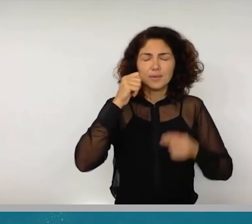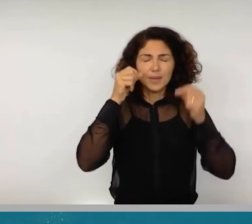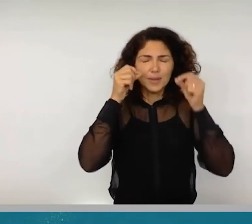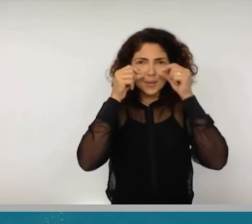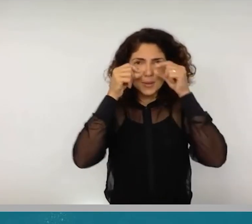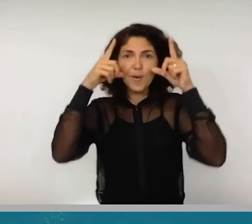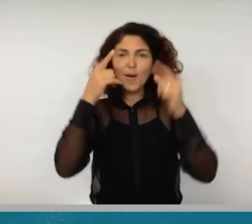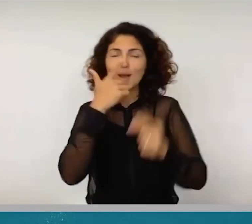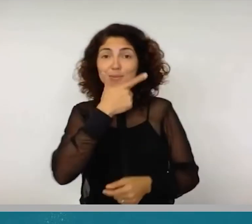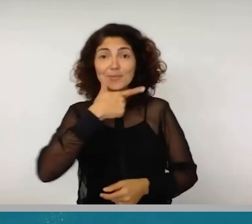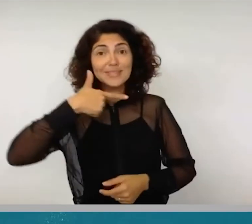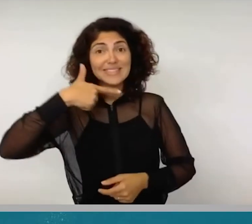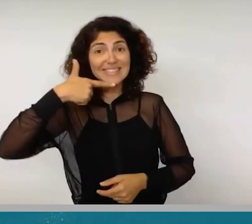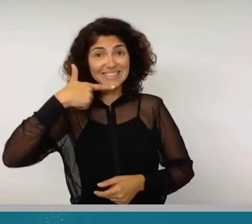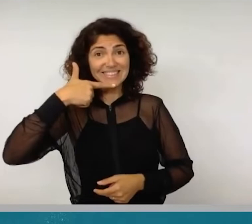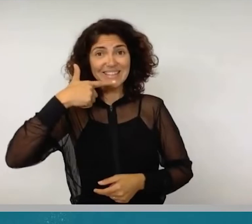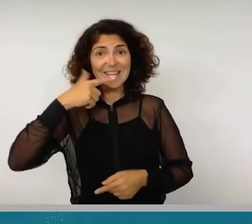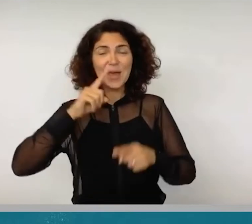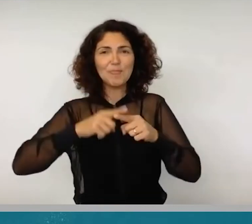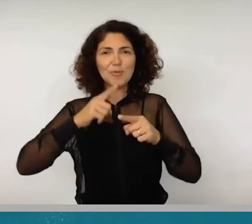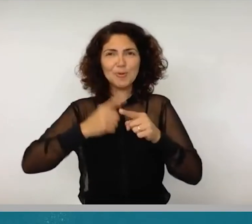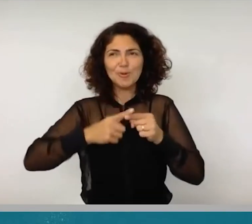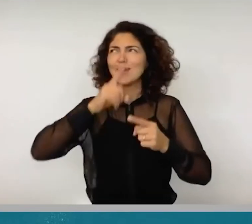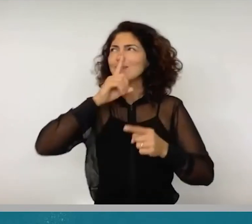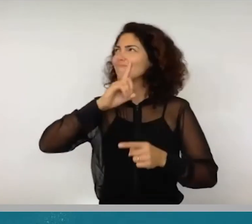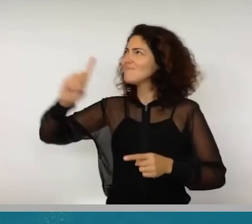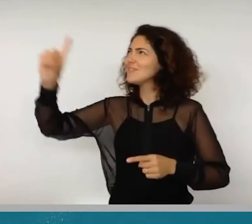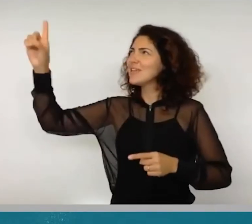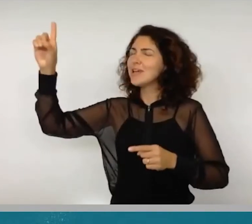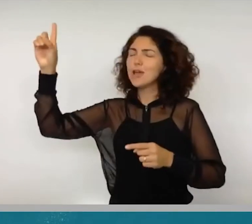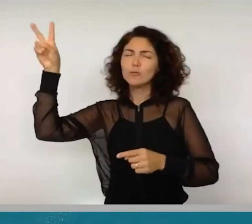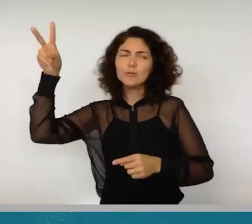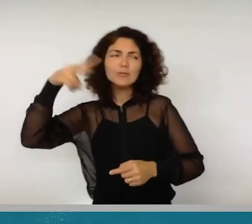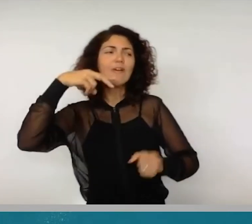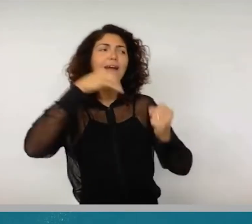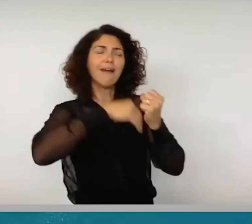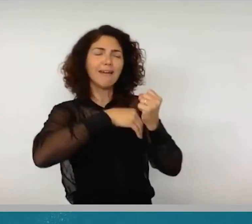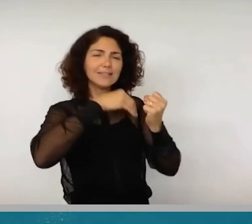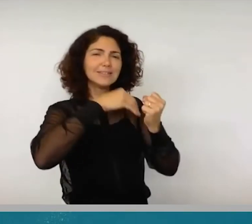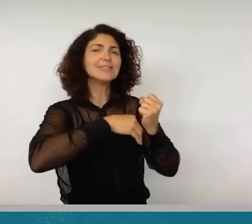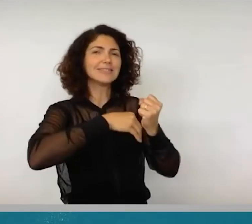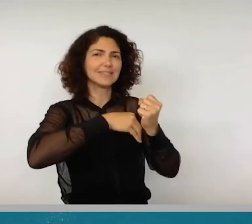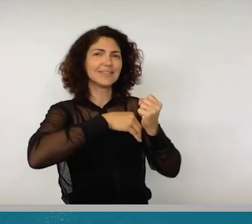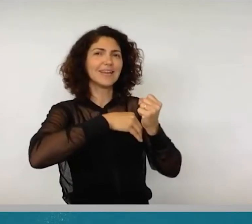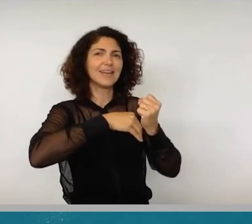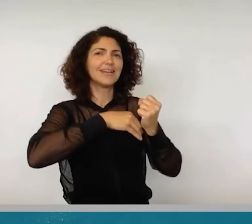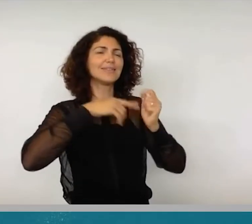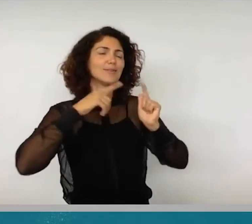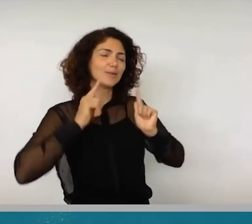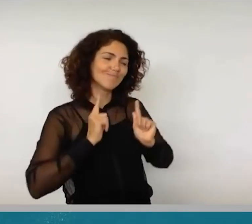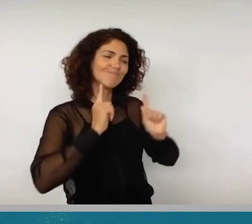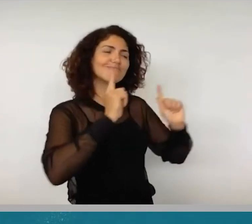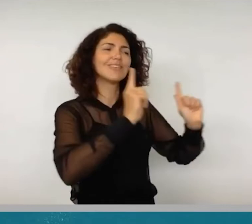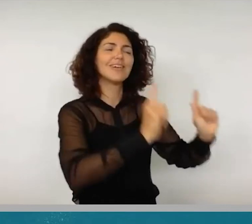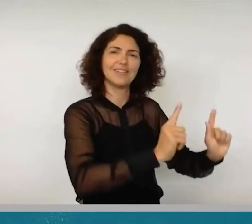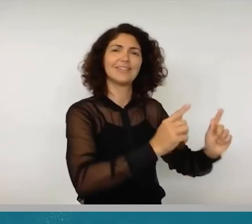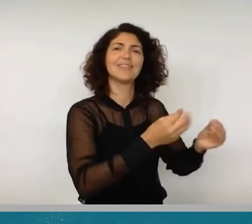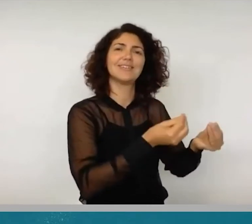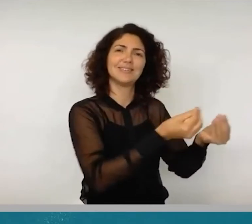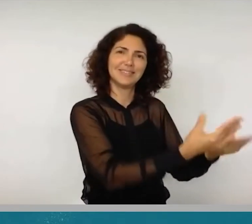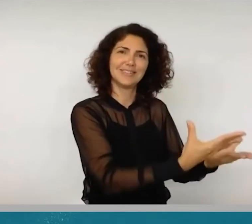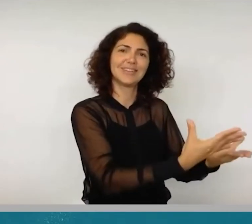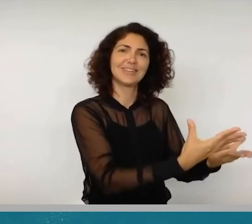em secreto, e teu Pai que vem em secreto te recompensará. Por isso, irmãos, por isso